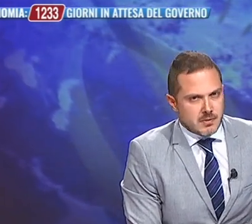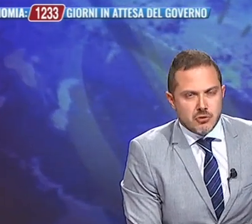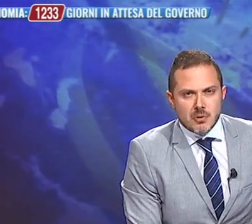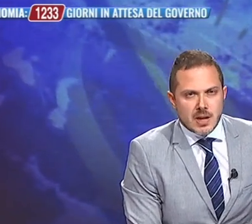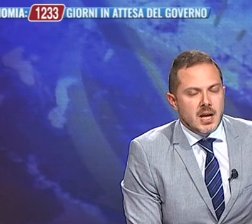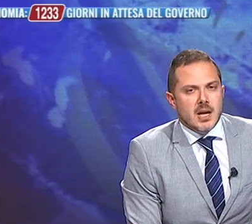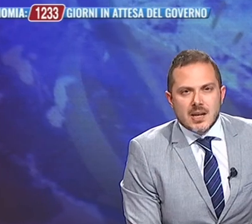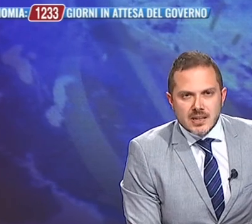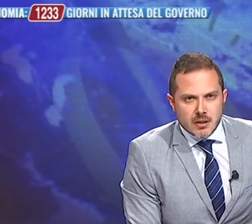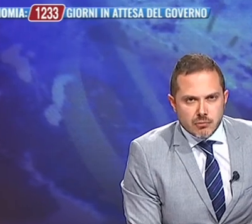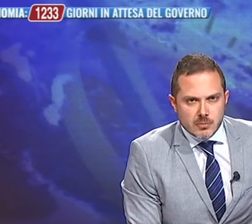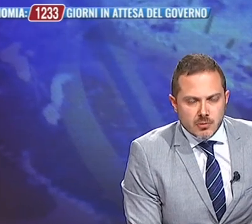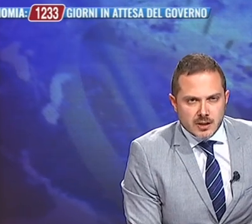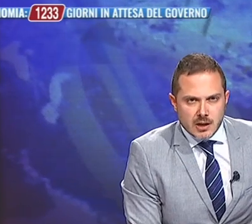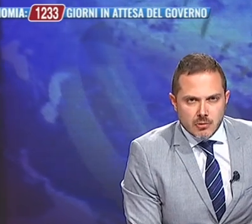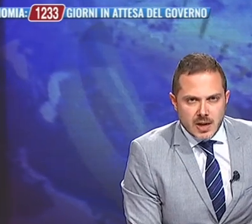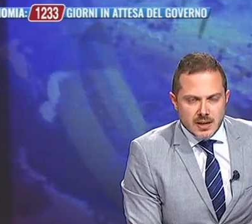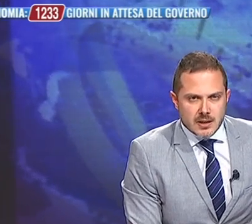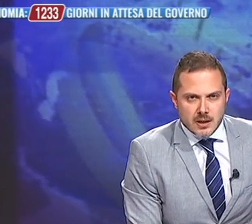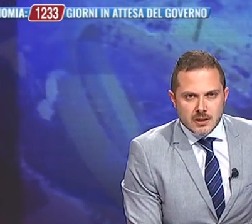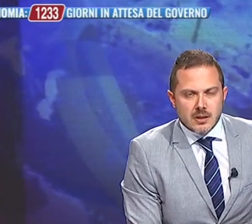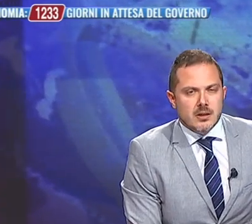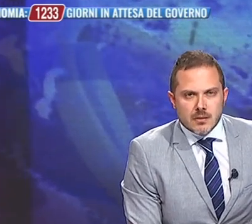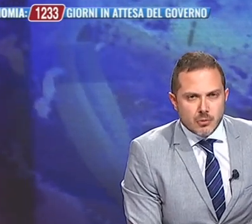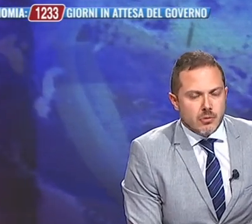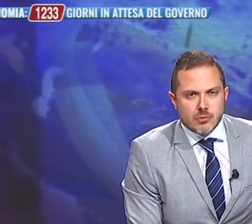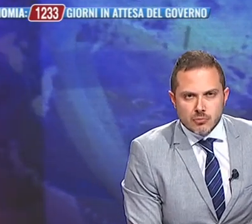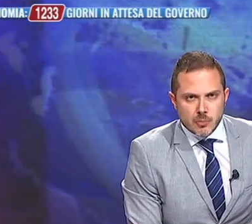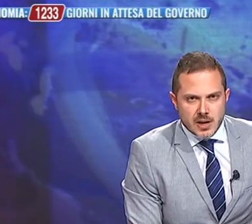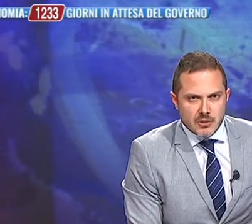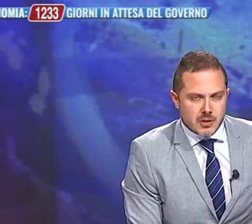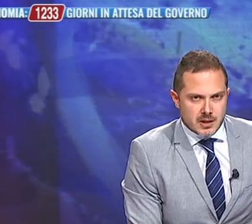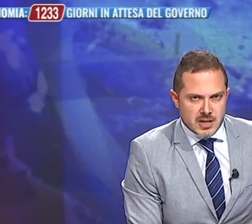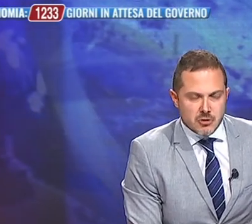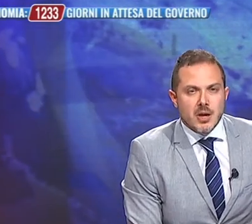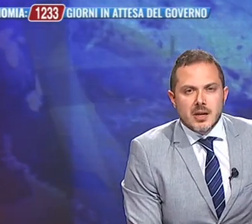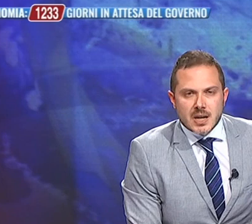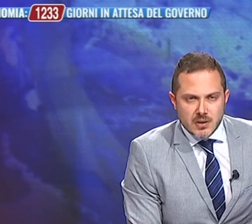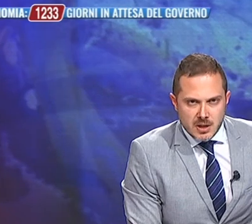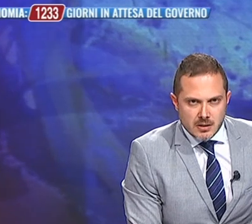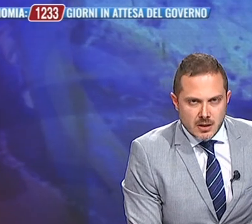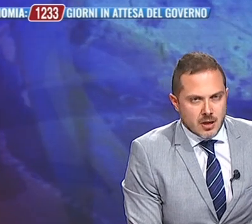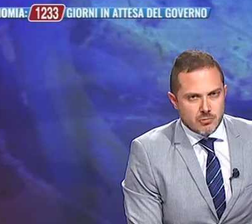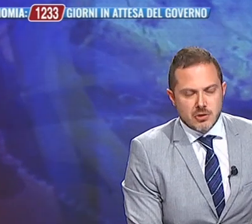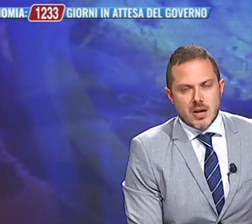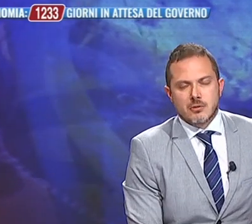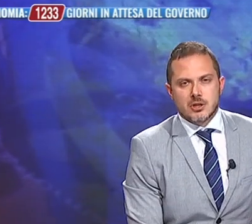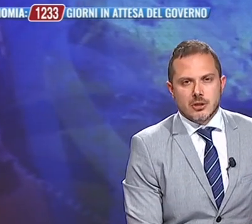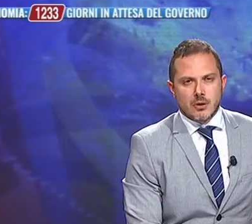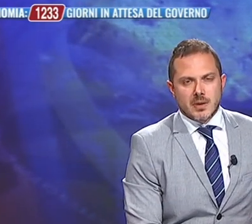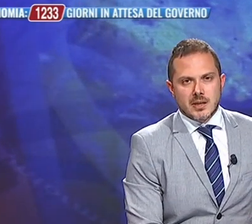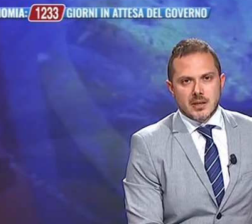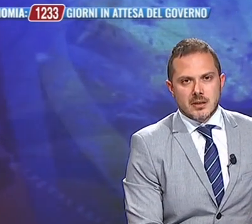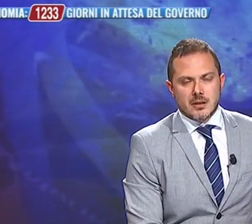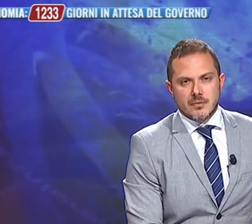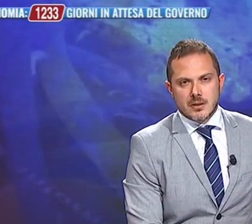di Treviso, quella lite furibonda tra colleghi di lavoro con un operaio che è rimasto gravemente ustionato e si